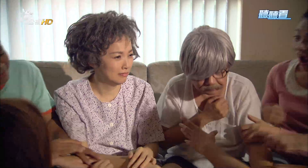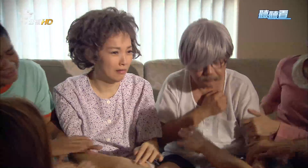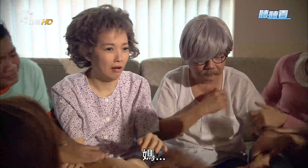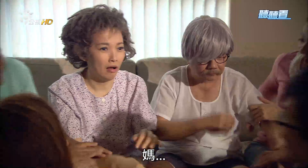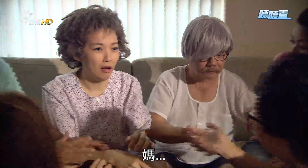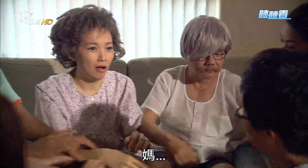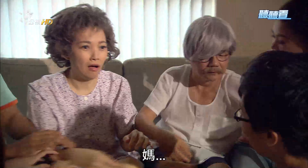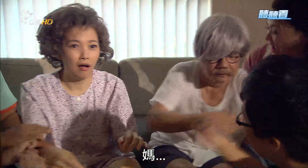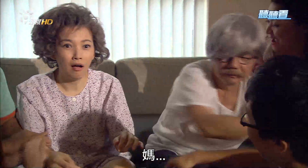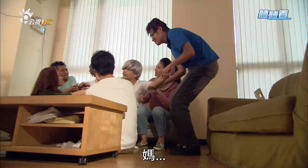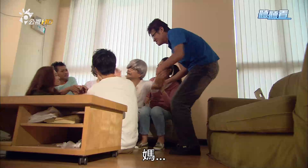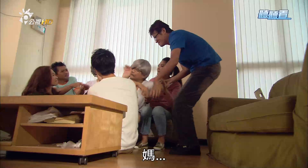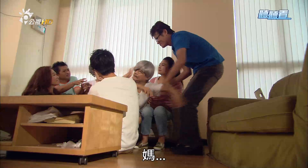妈妈 妈